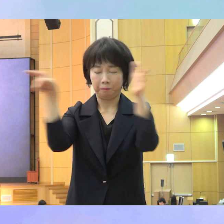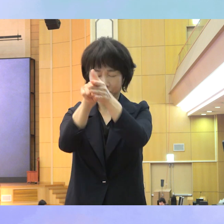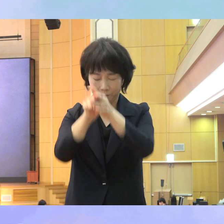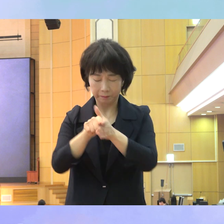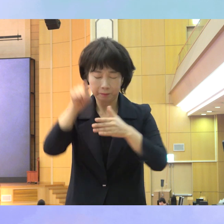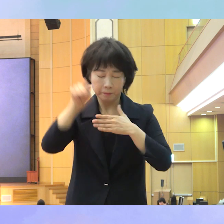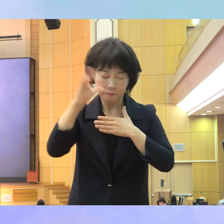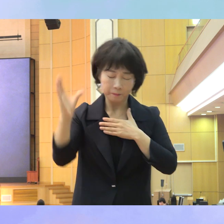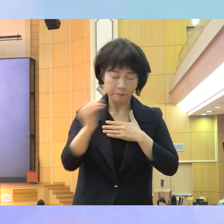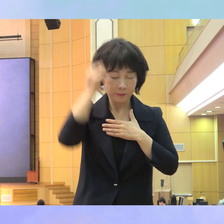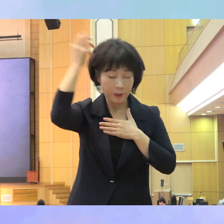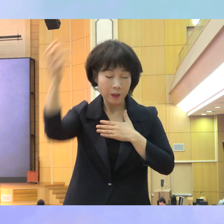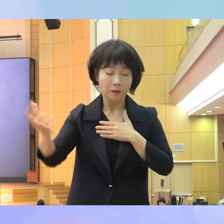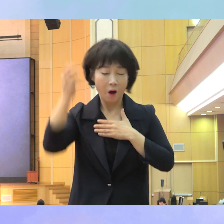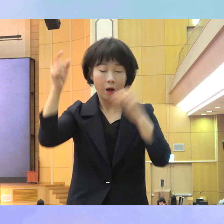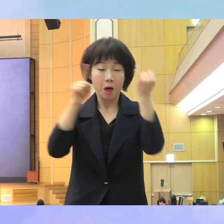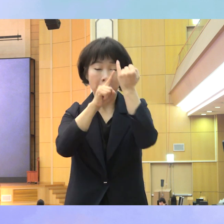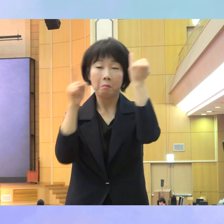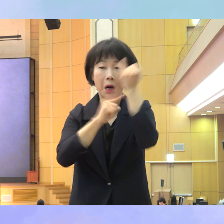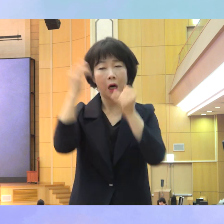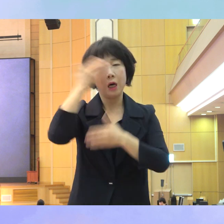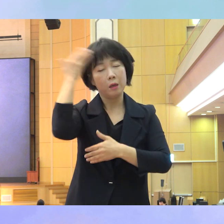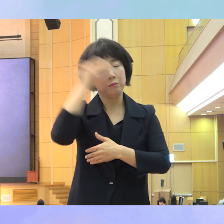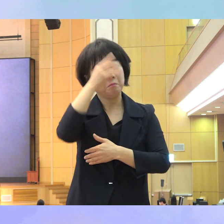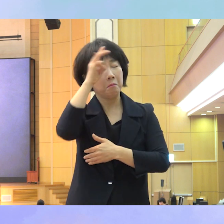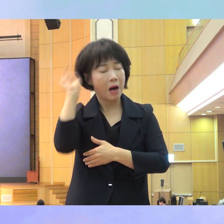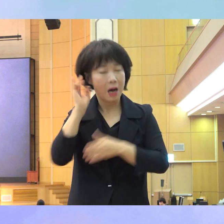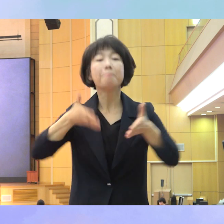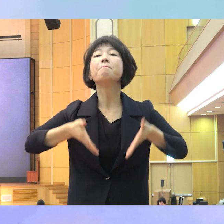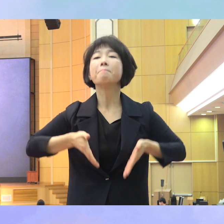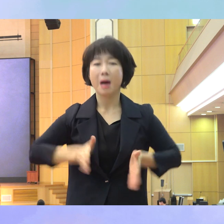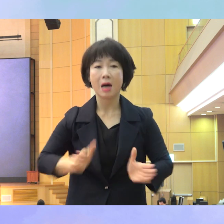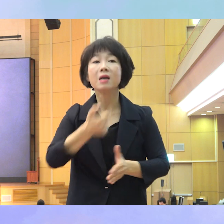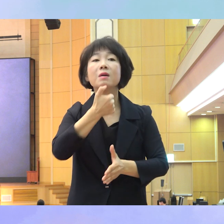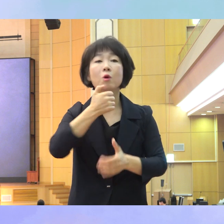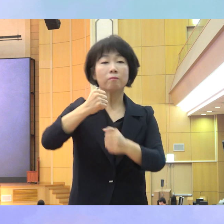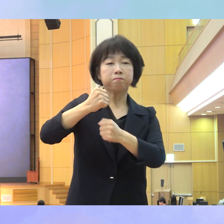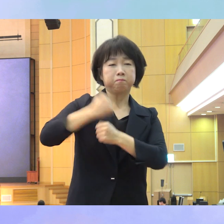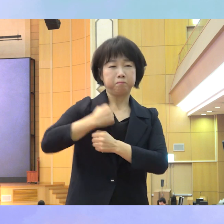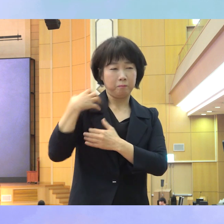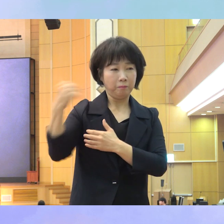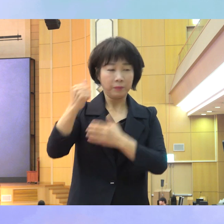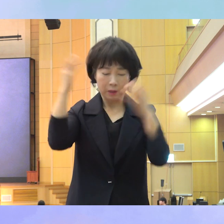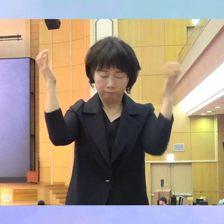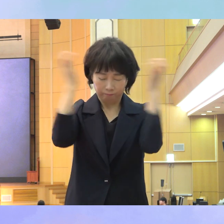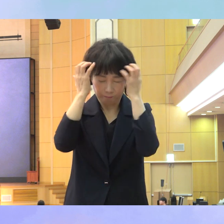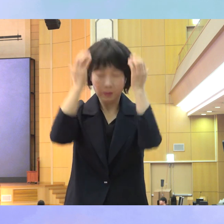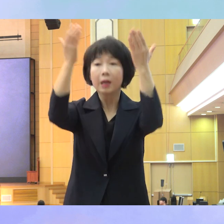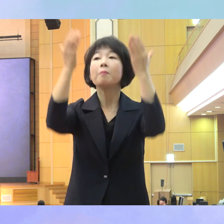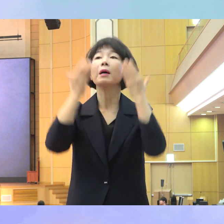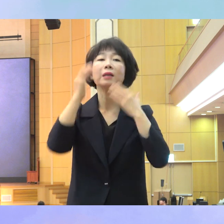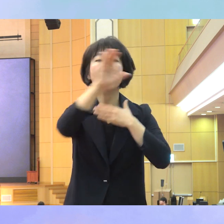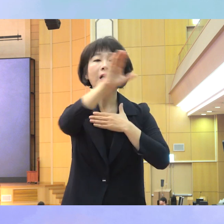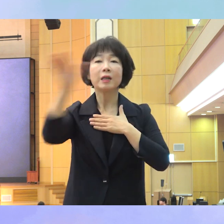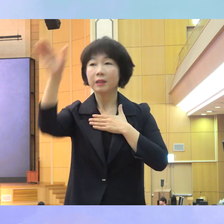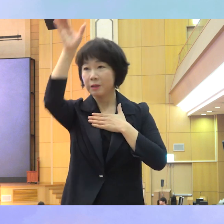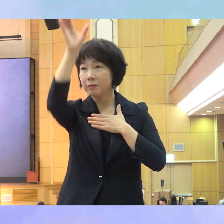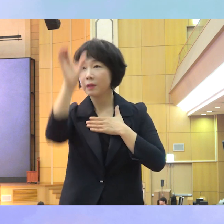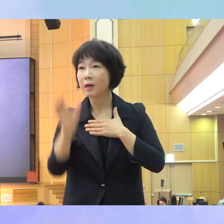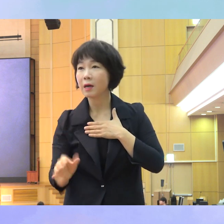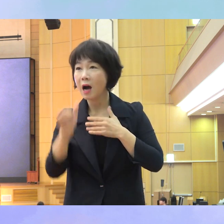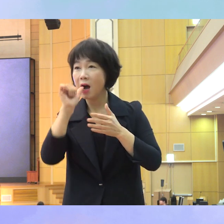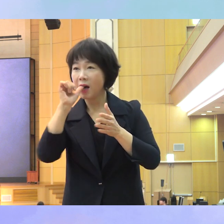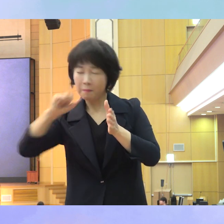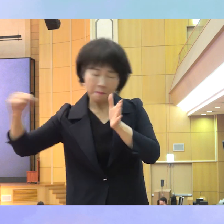이는 성령으로 잉태하사 동정녀 마리아에게 나시고 본디오 빌라도에게 고난을 받으사 십자가에